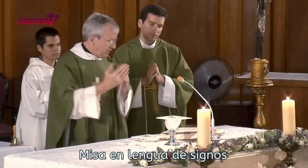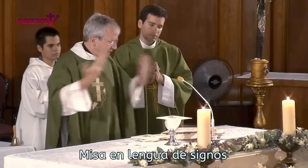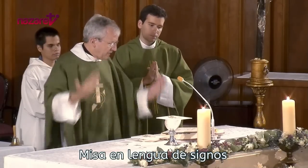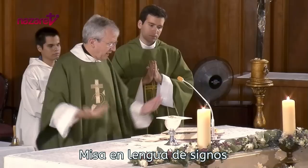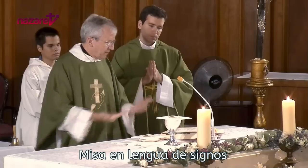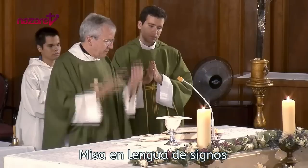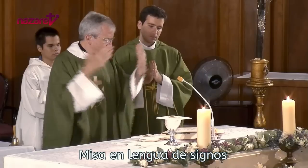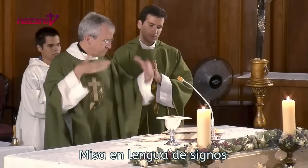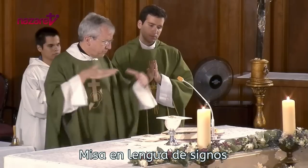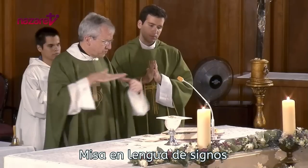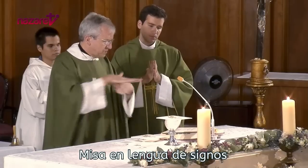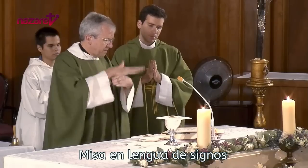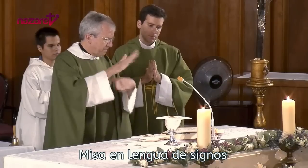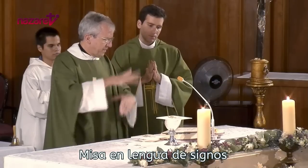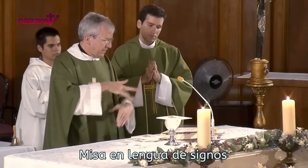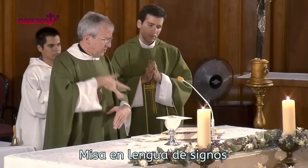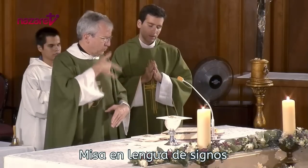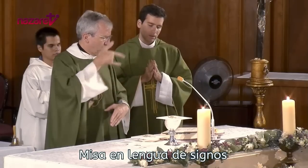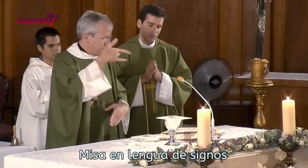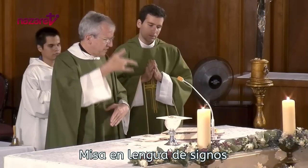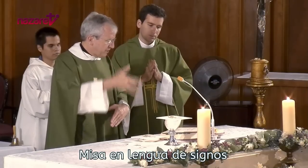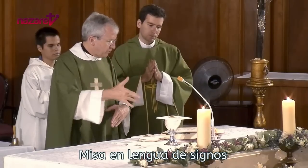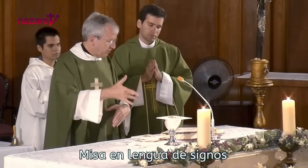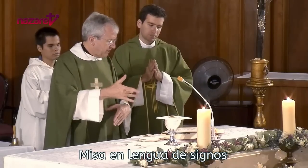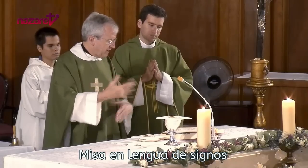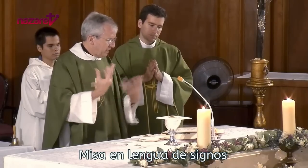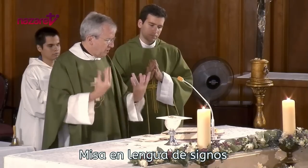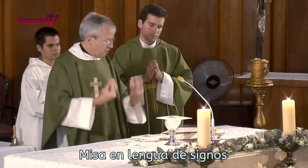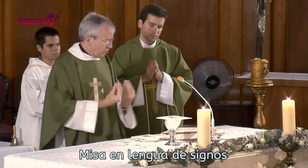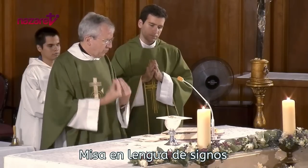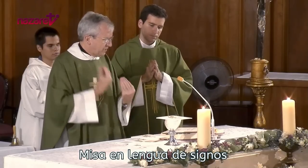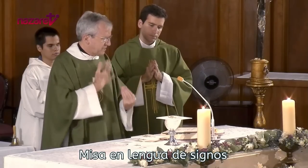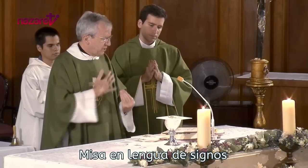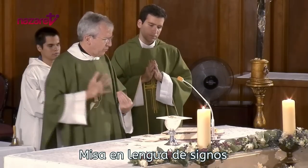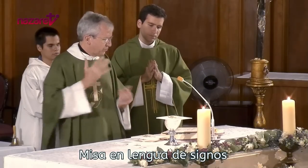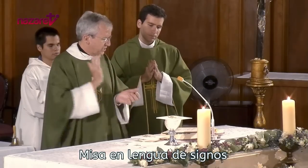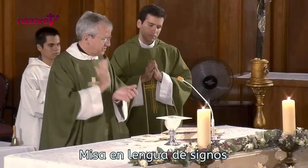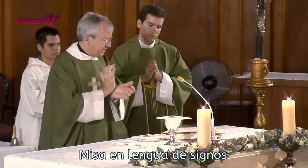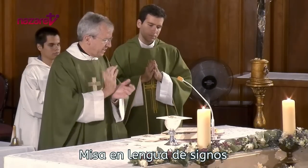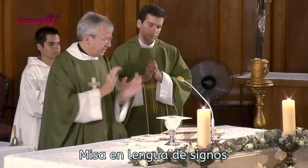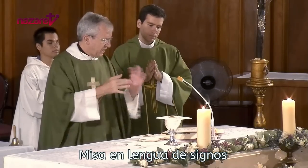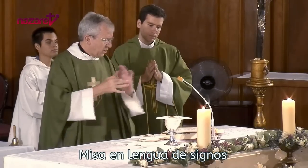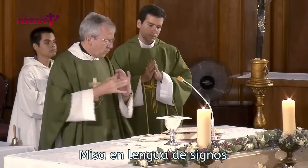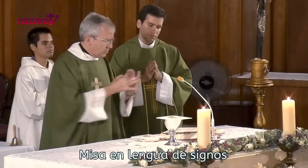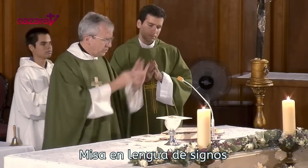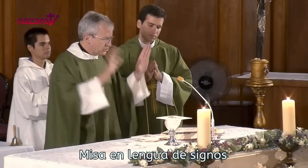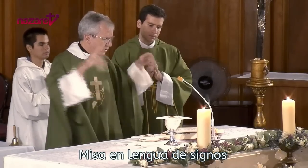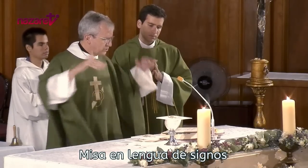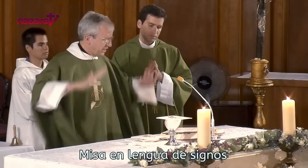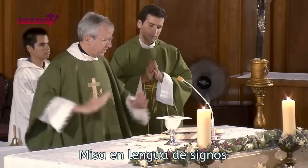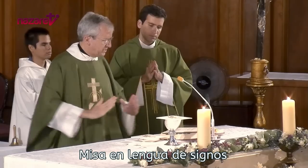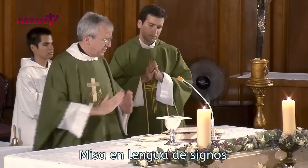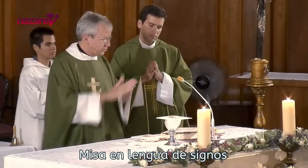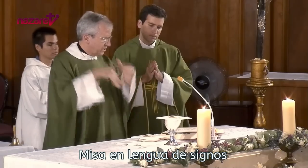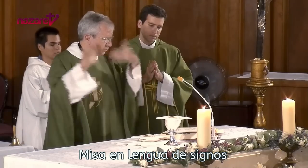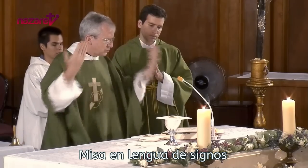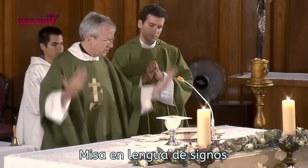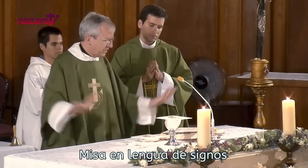te alabaremos por siempre tu misericordia. Con esta gozosa esperanza, unidos a los ángeles y a los santos,